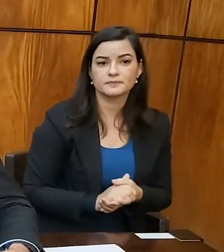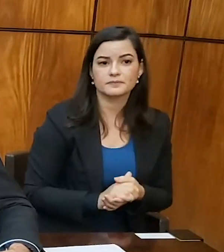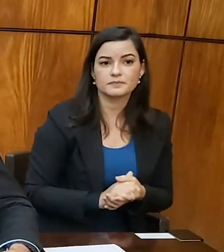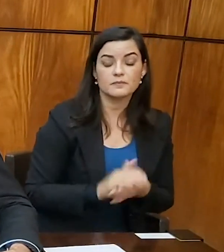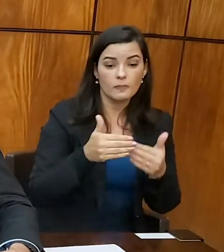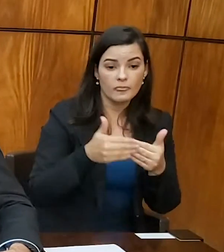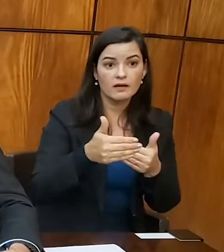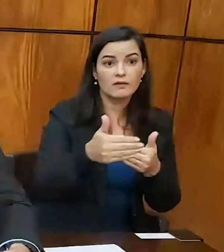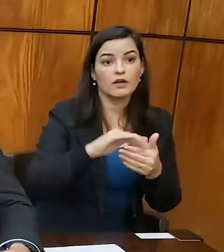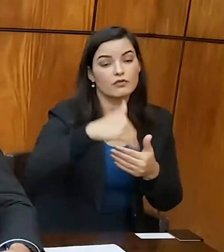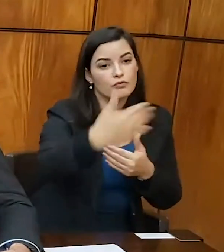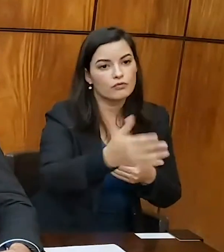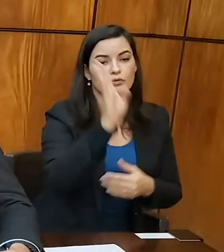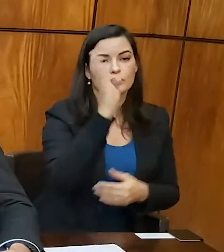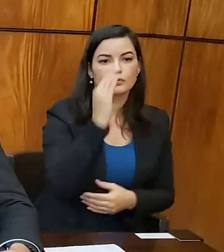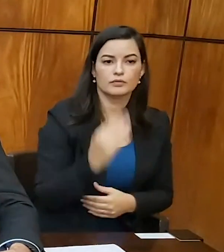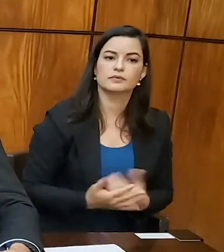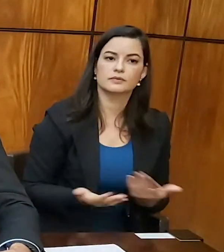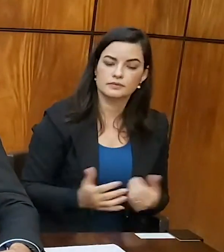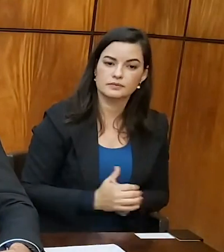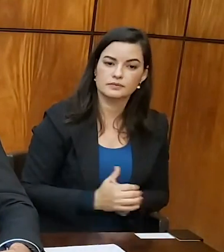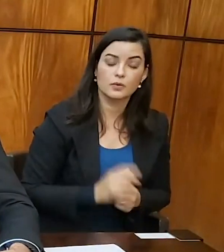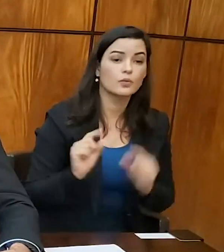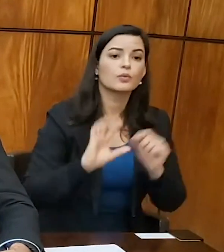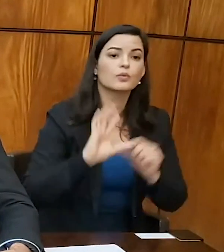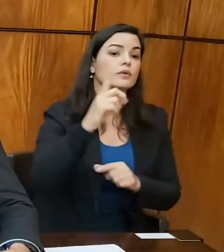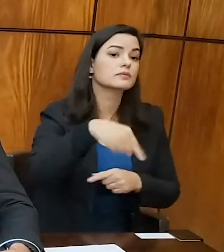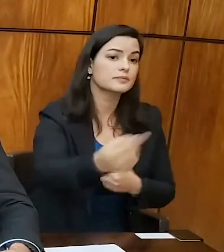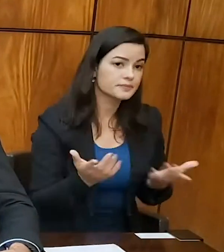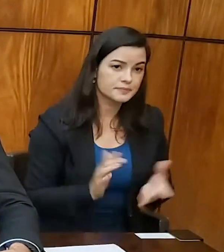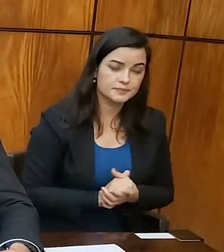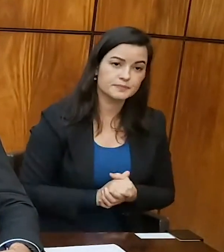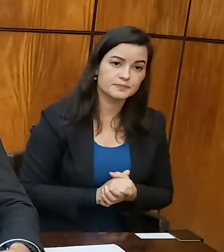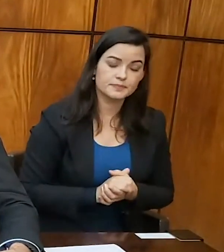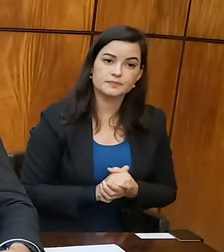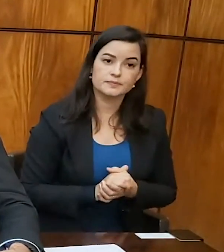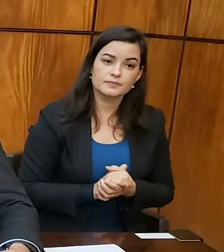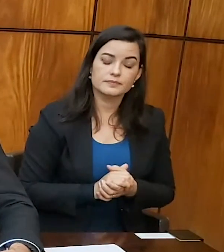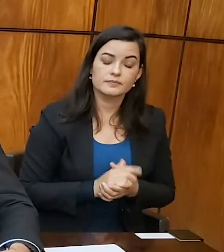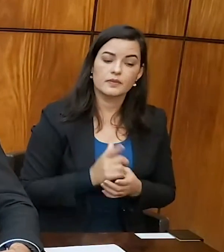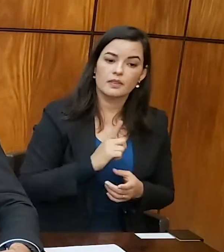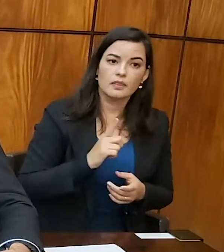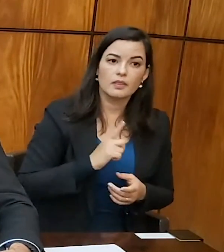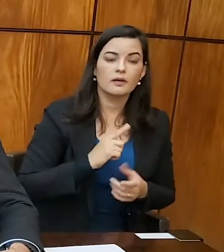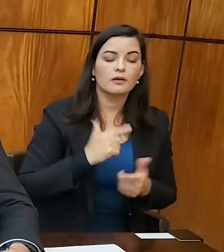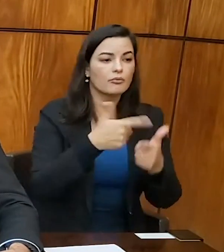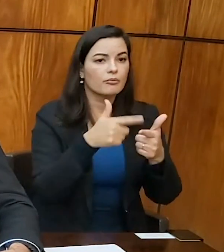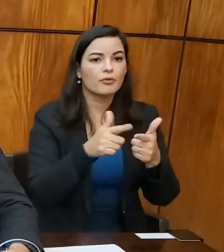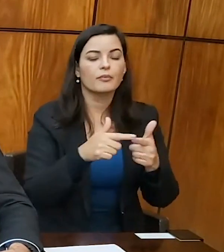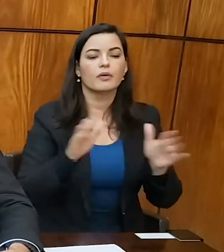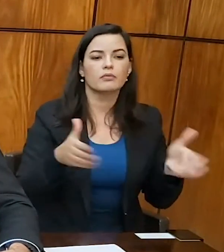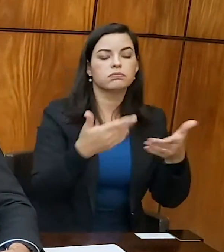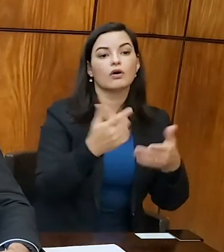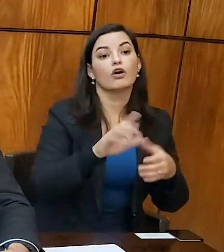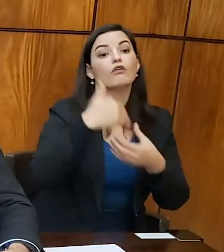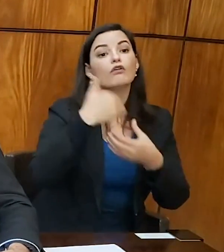encaminhem para fora do Brasil. E daí, qual é a consequência disso? São ali as campanhas lá fora de boicotar produto